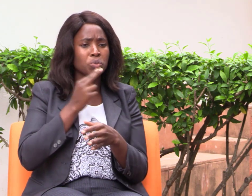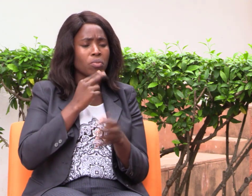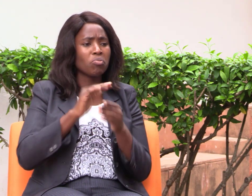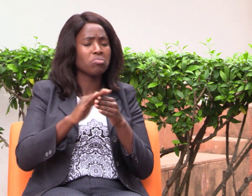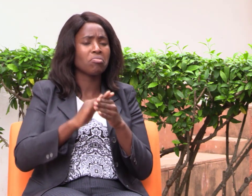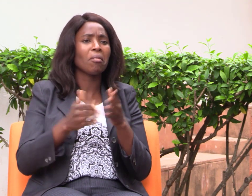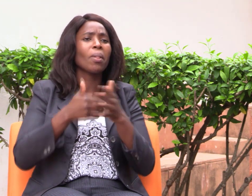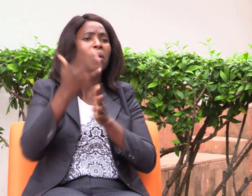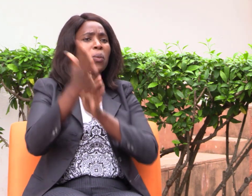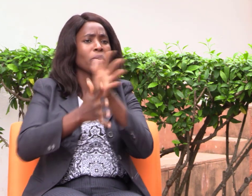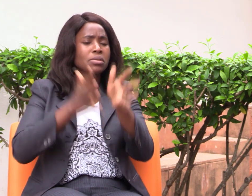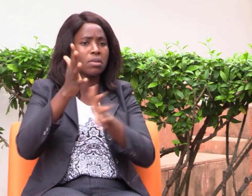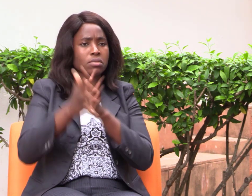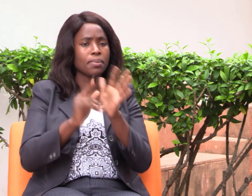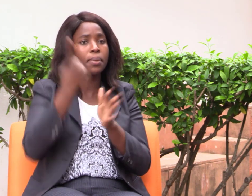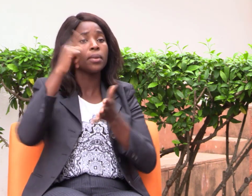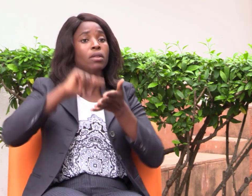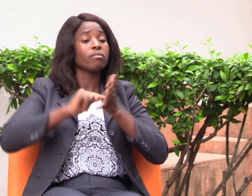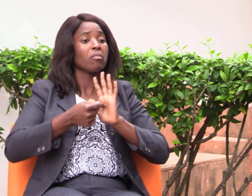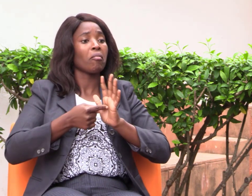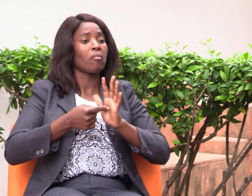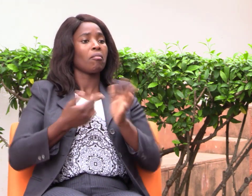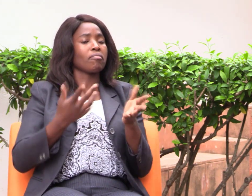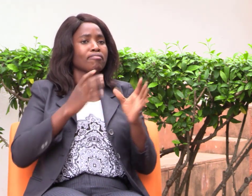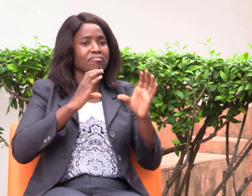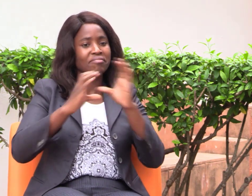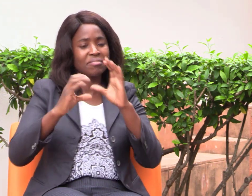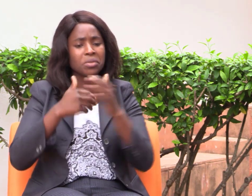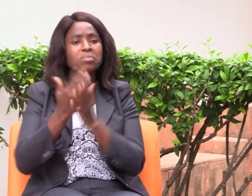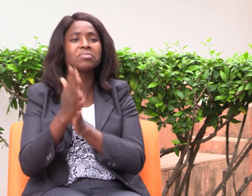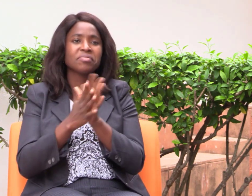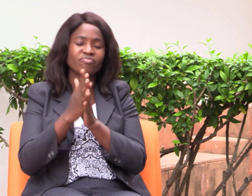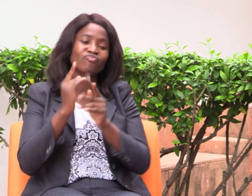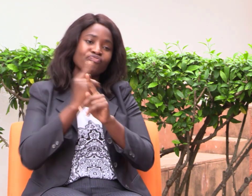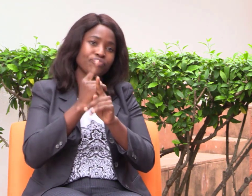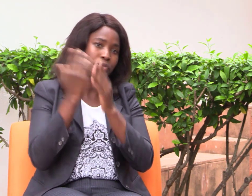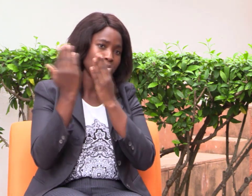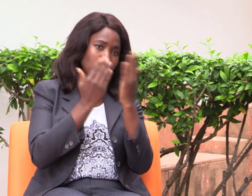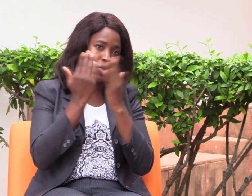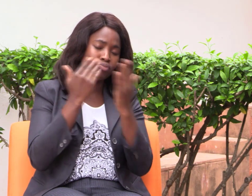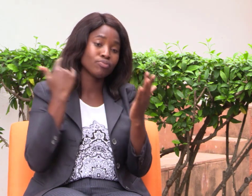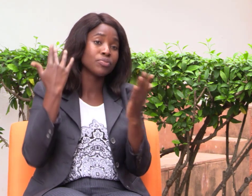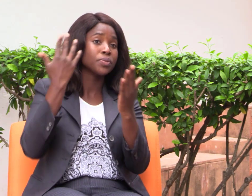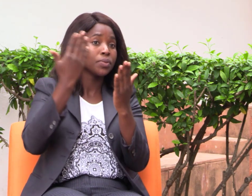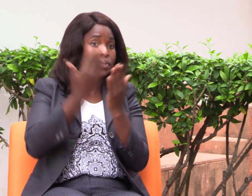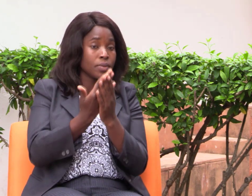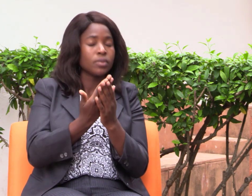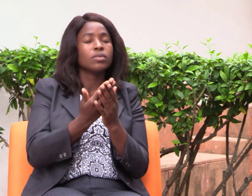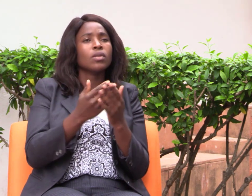e comecei a usar a língua de sinais pela minha primeira vez na escola especial número